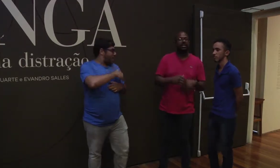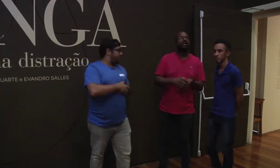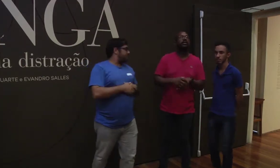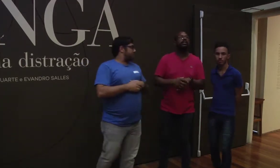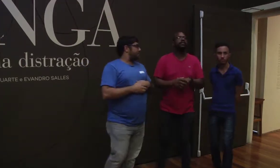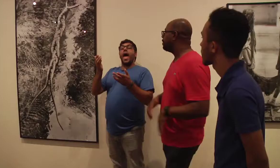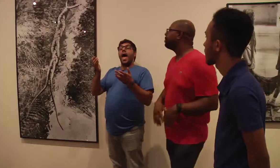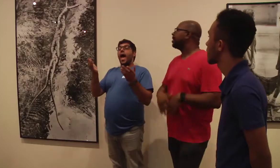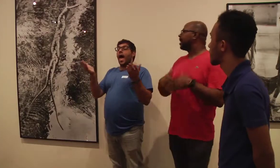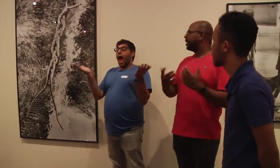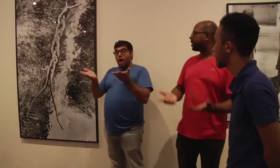seguir? Então,